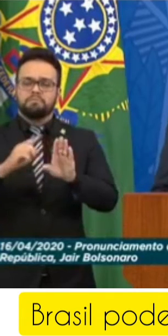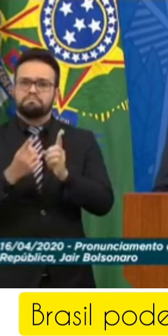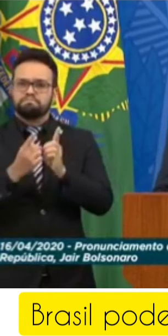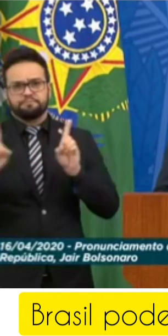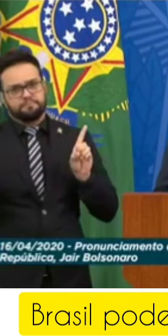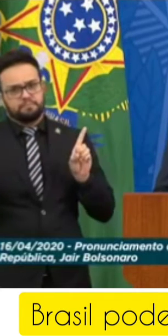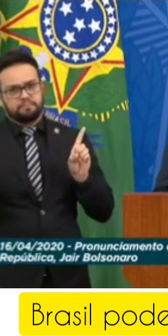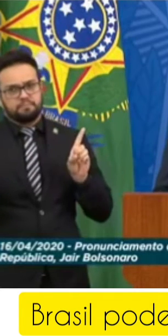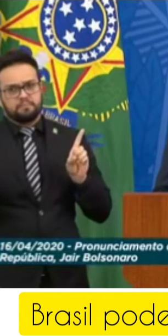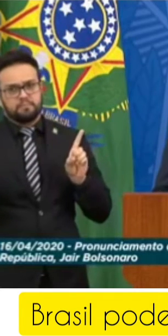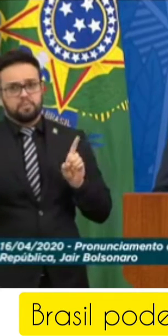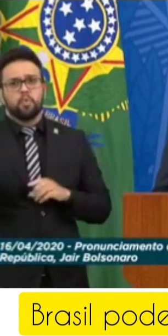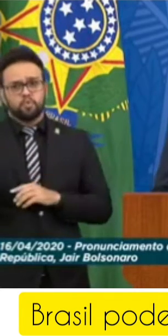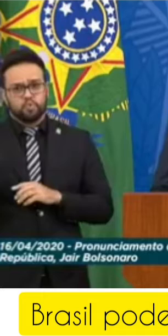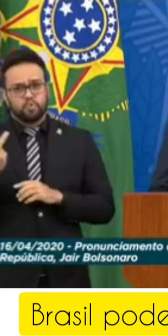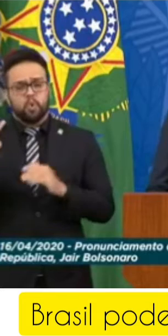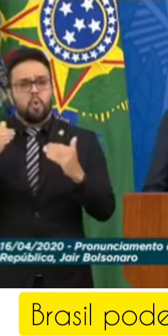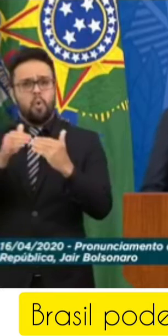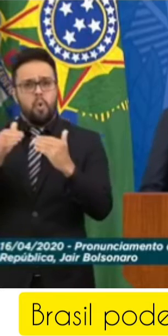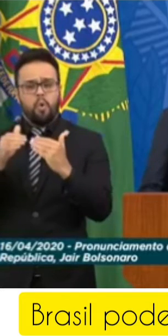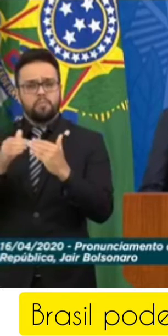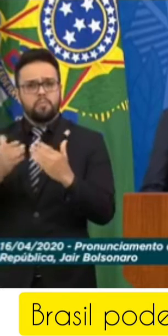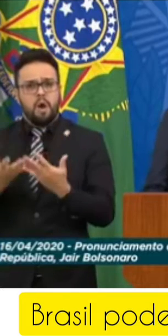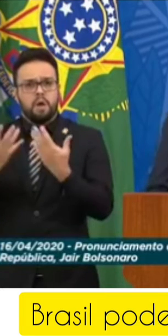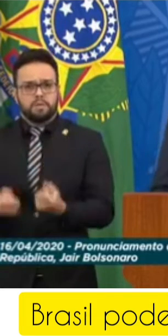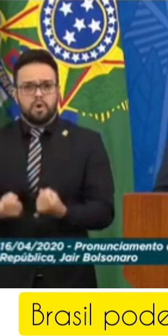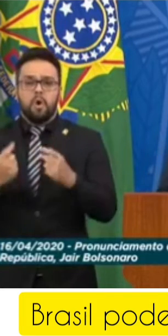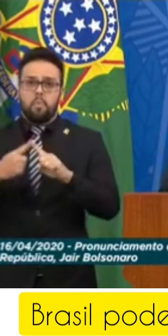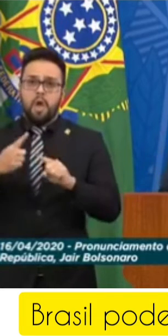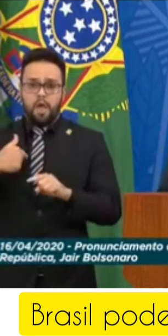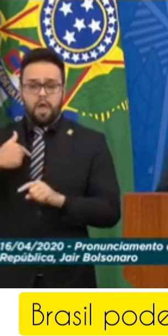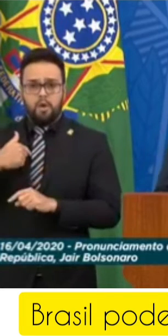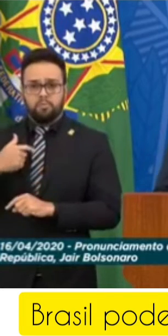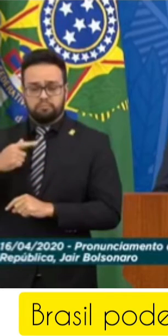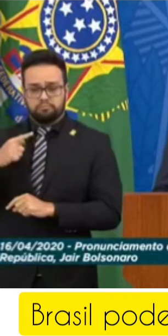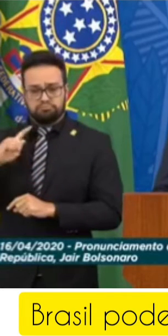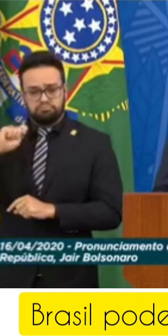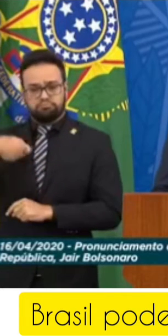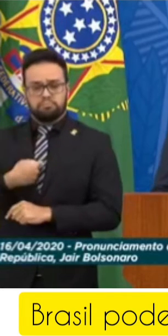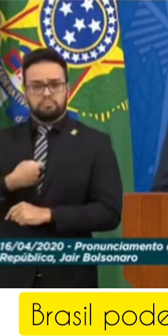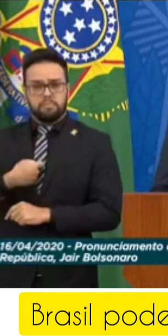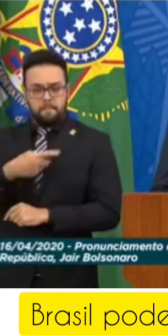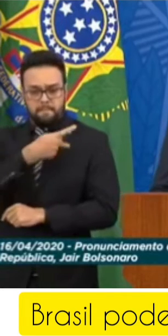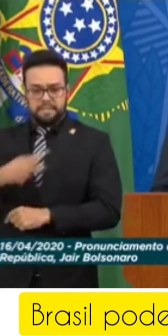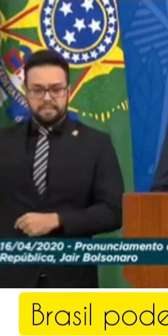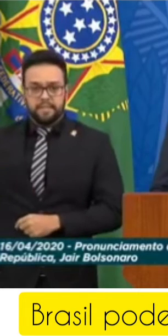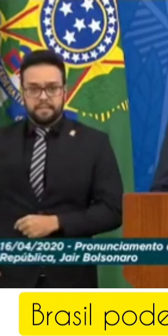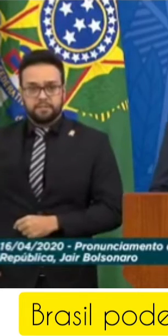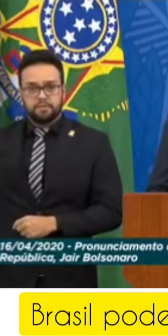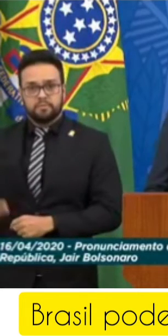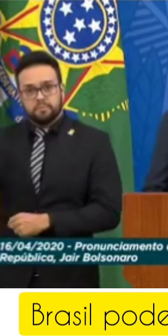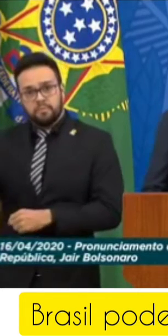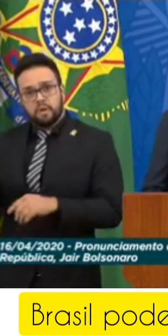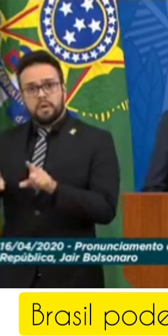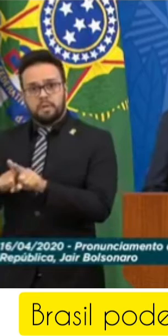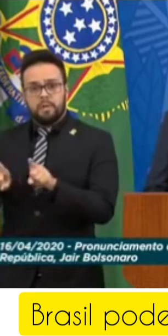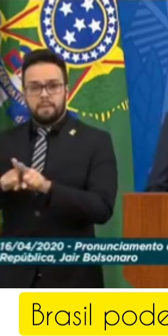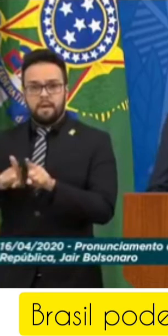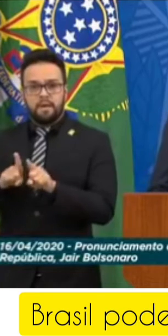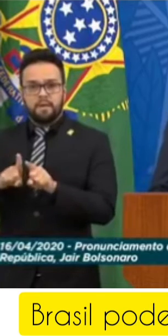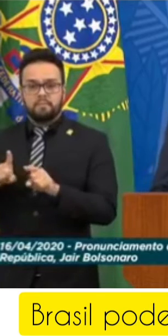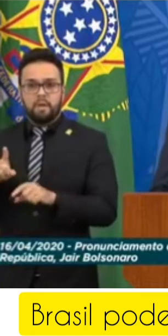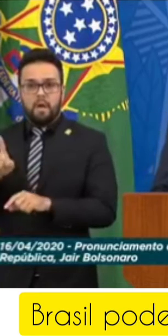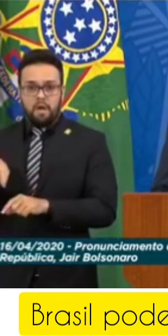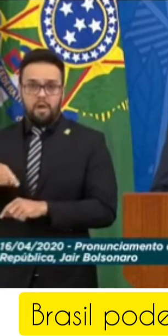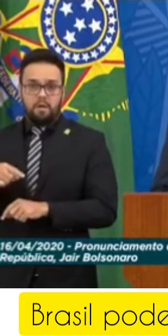consensual, porque acima de mim, como presidente, e dele como ainda ministro, está a